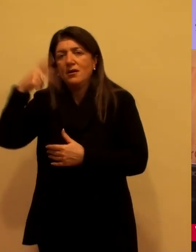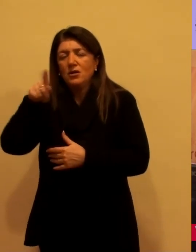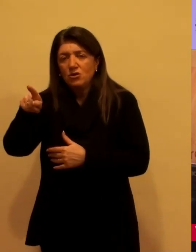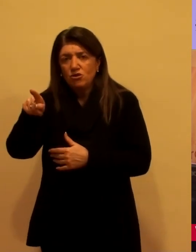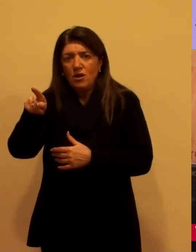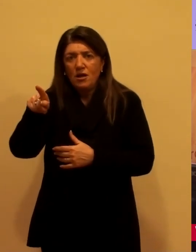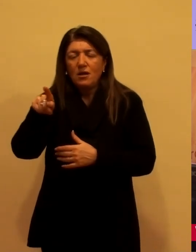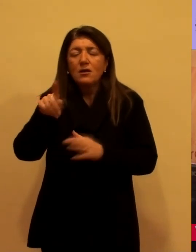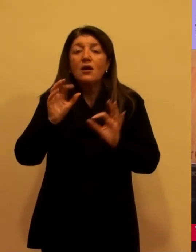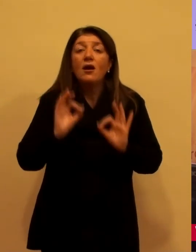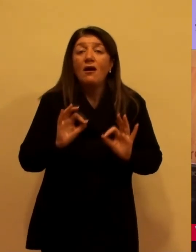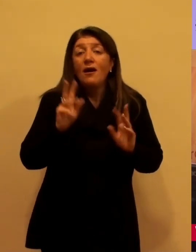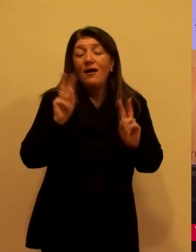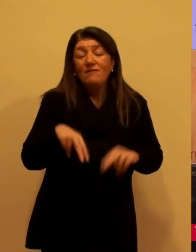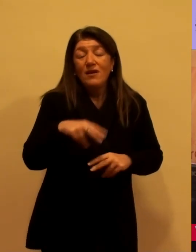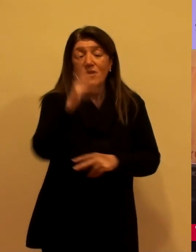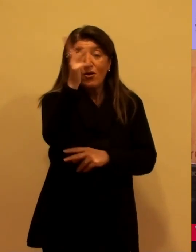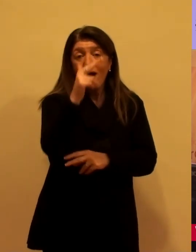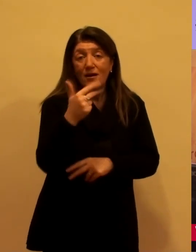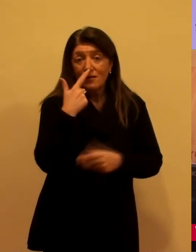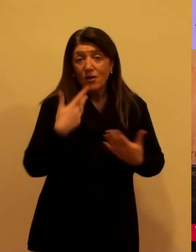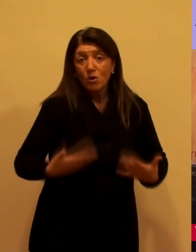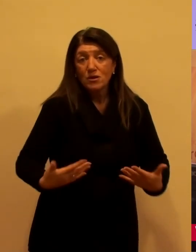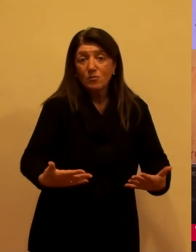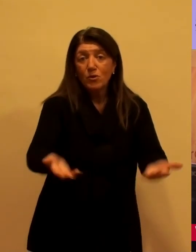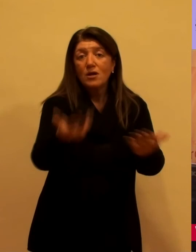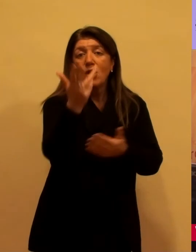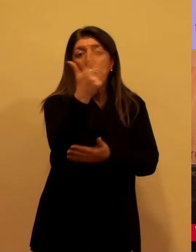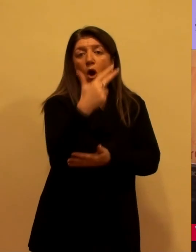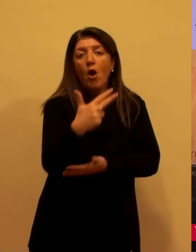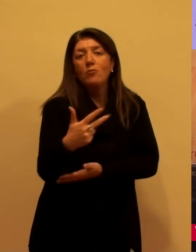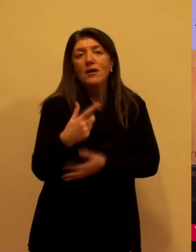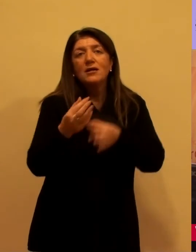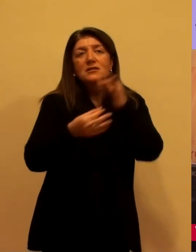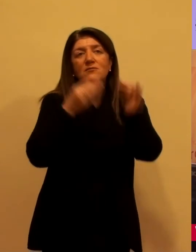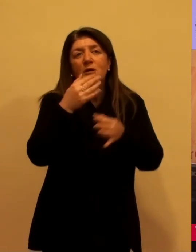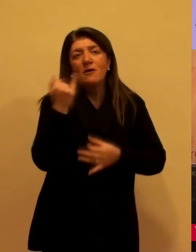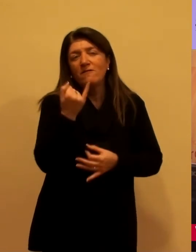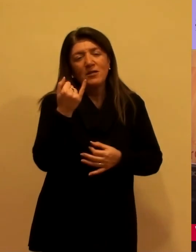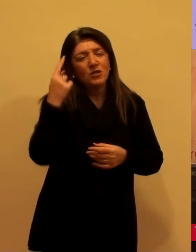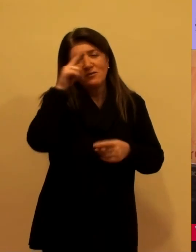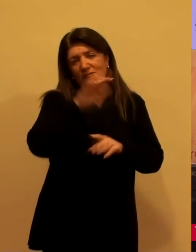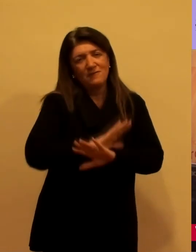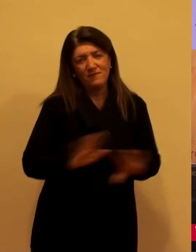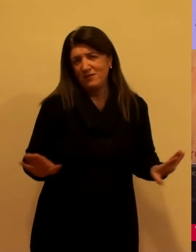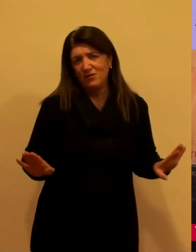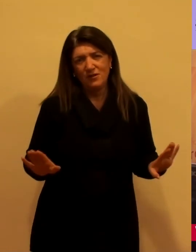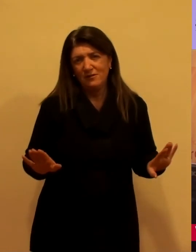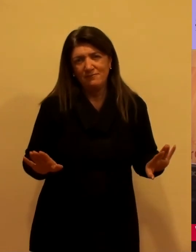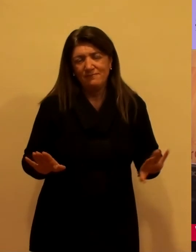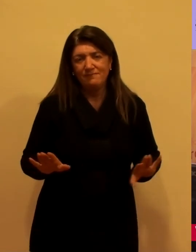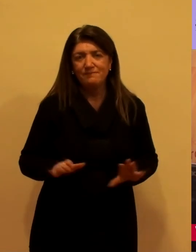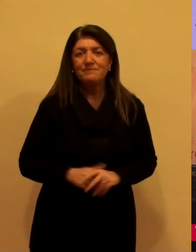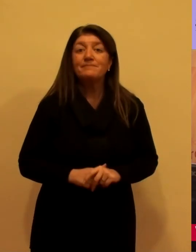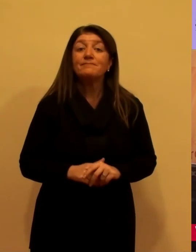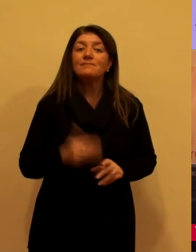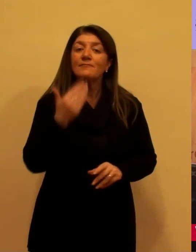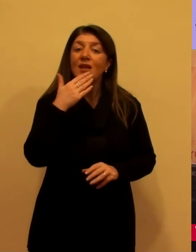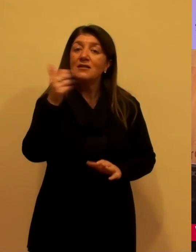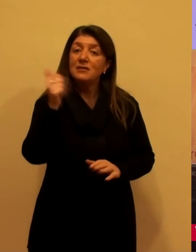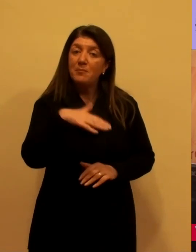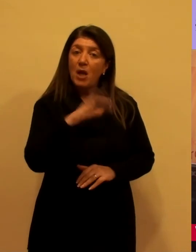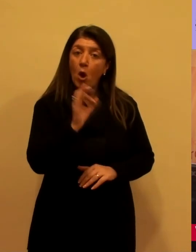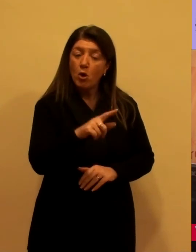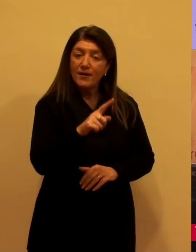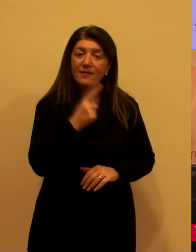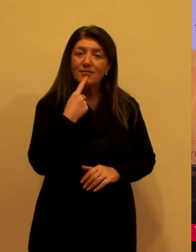molte opere multimediali che non sono spiegabili facilmente. Perfetto, grazie mille Arietta, e torniamo dopo gli U2